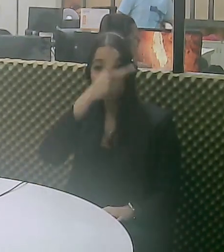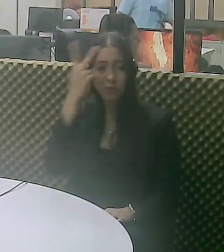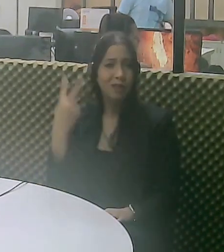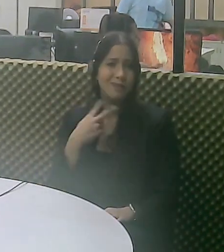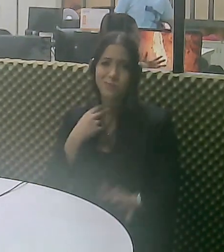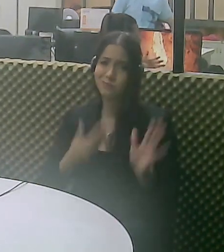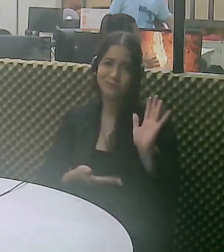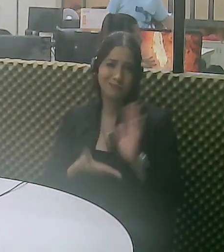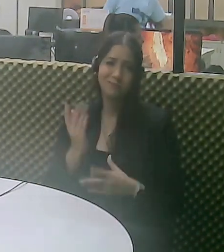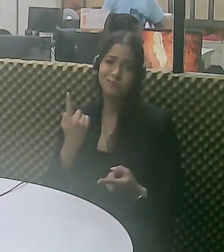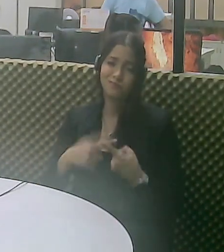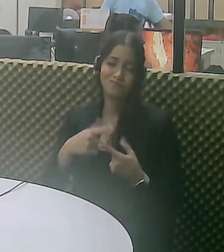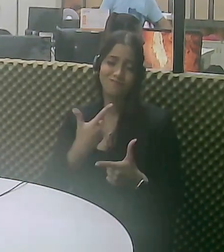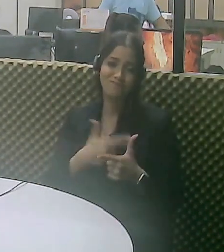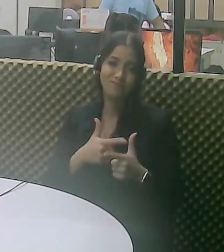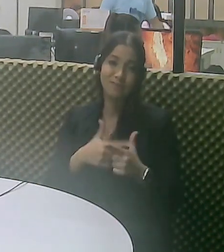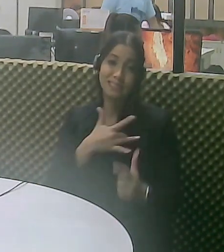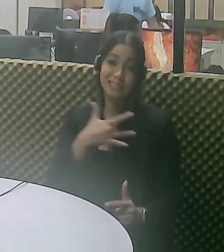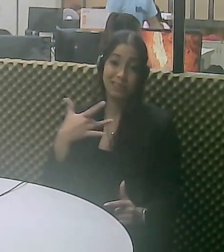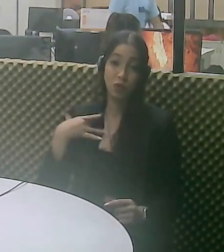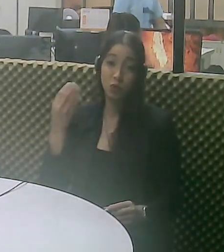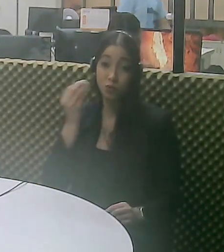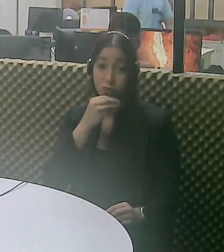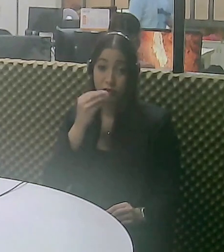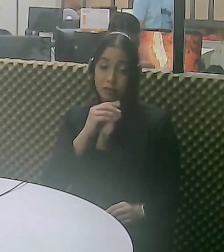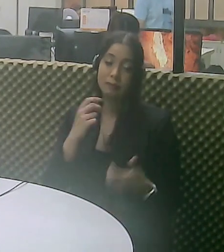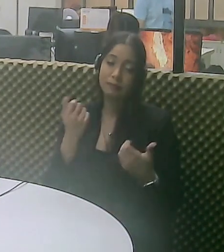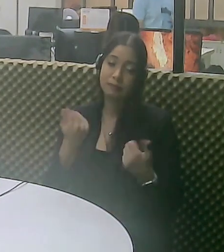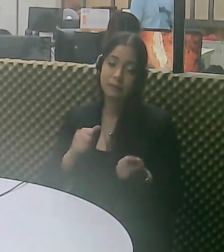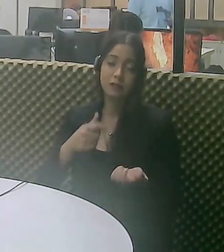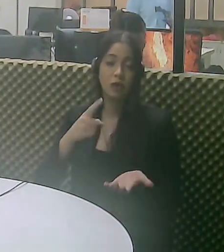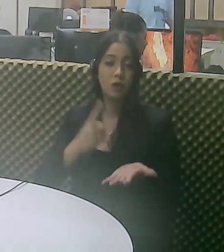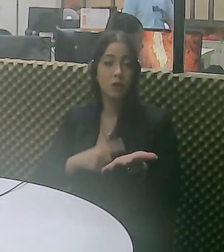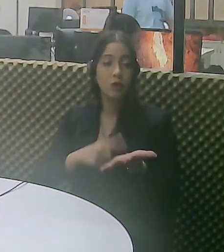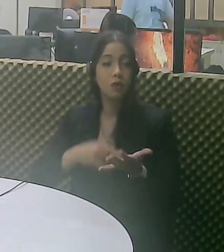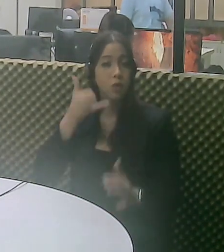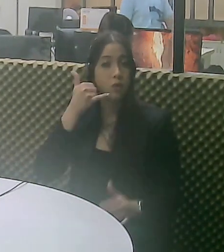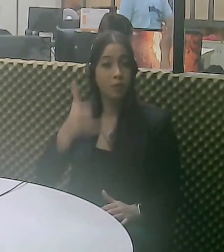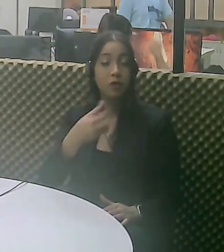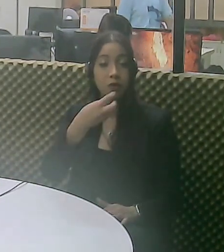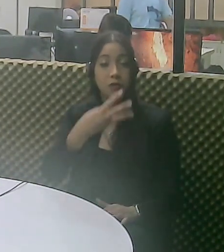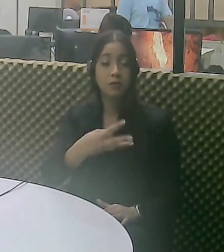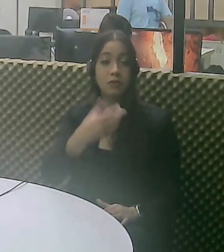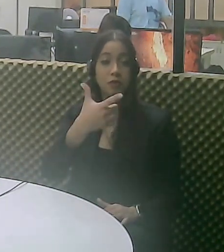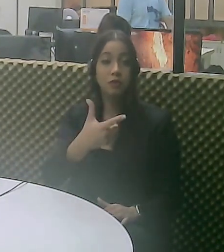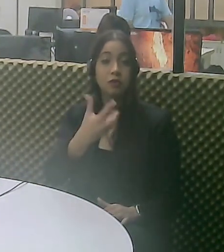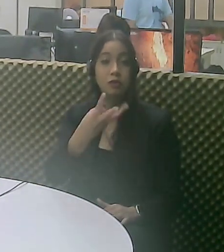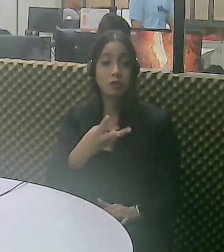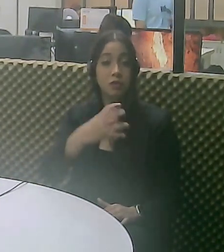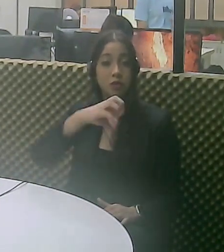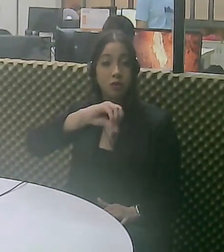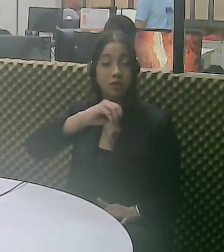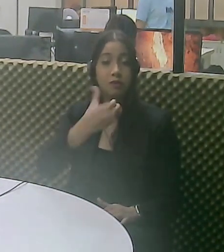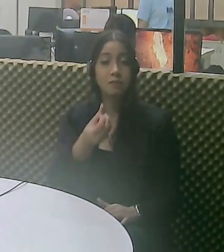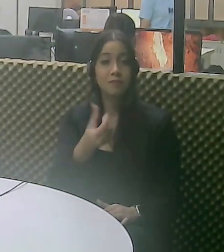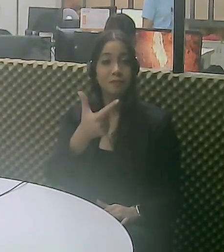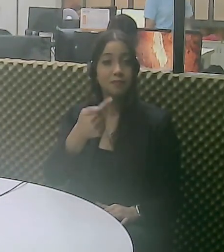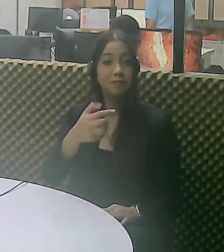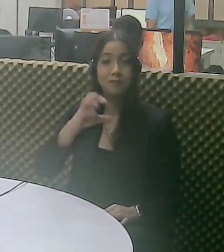não puder comparecer ao IPREMO por motivos de saúde, é necessário entrar em contato pelo telefone